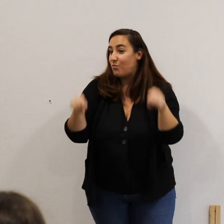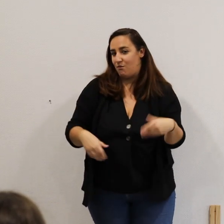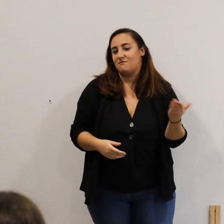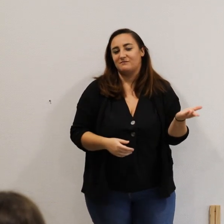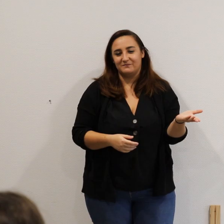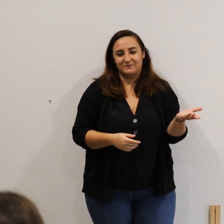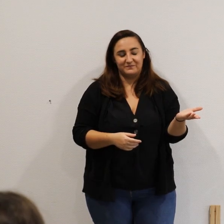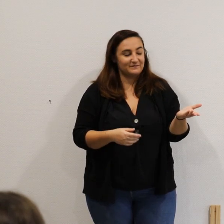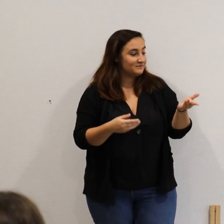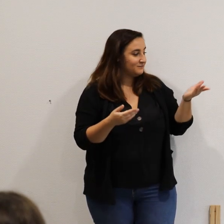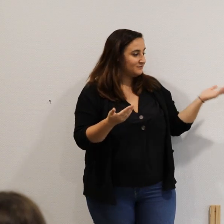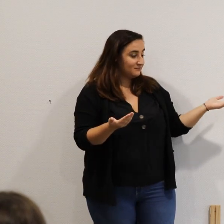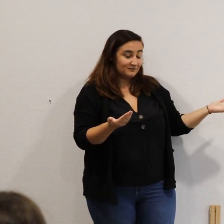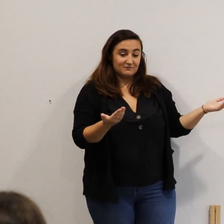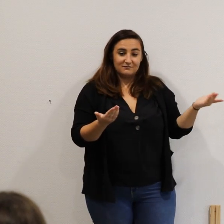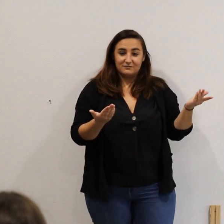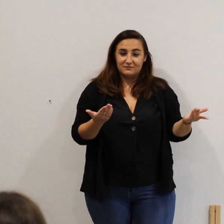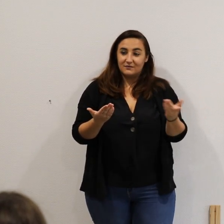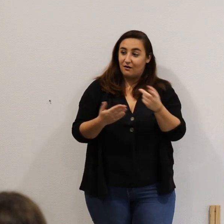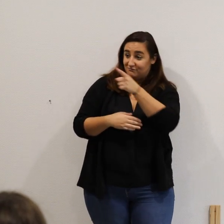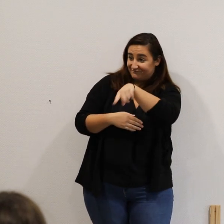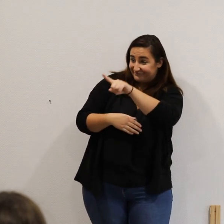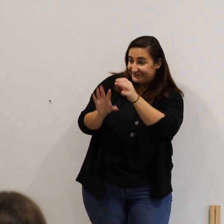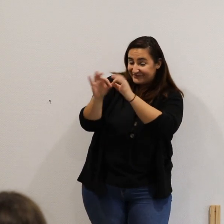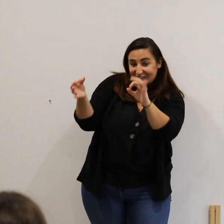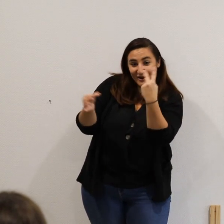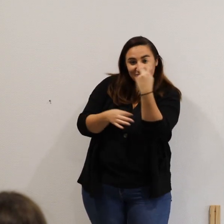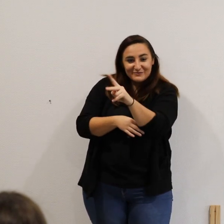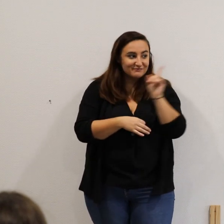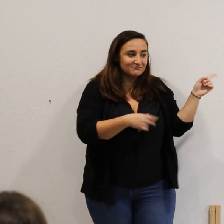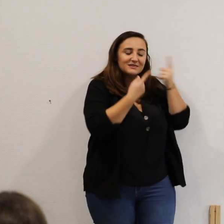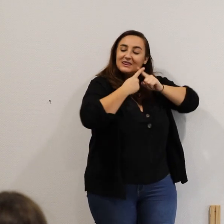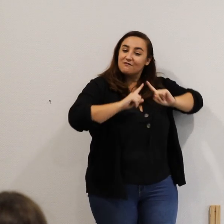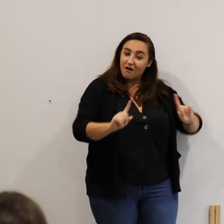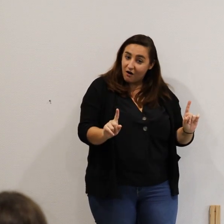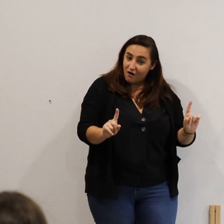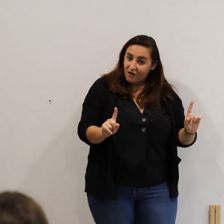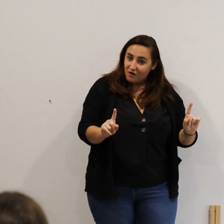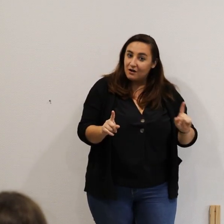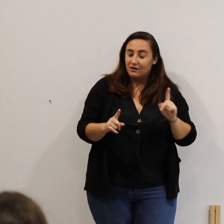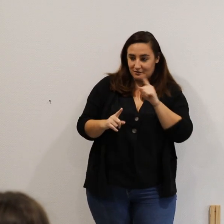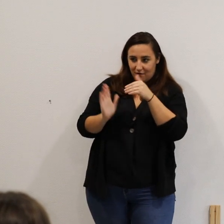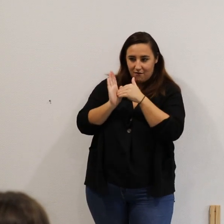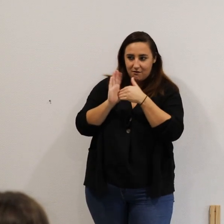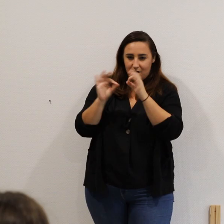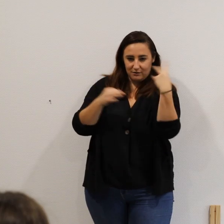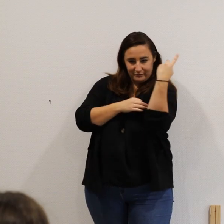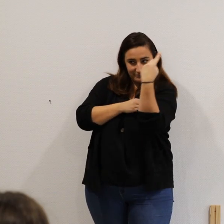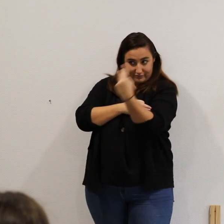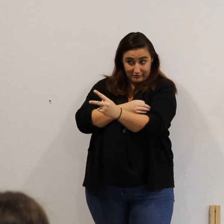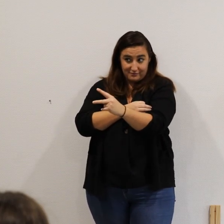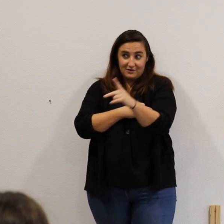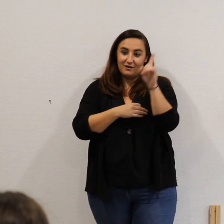Donc, c'est une histoire, c'est une suite différente de votre invention. Mais moi, je vais la relire, votre invention. C'est